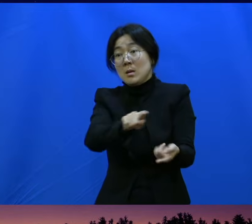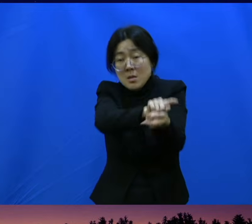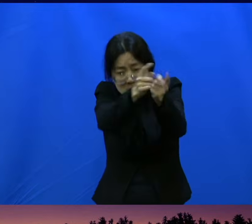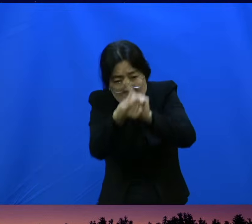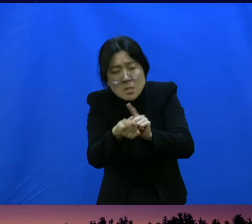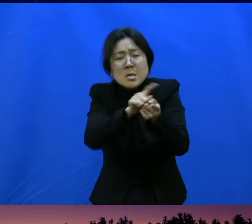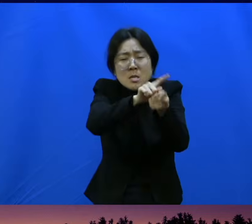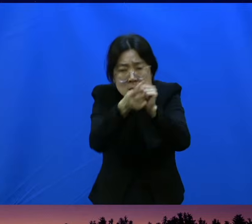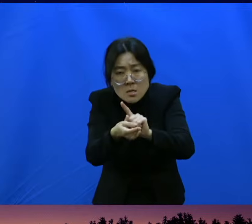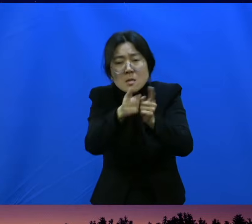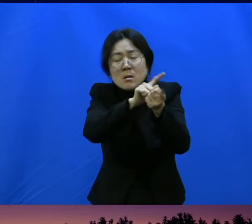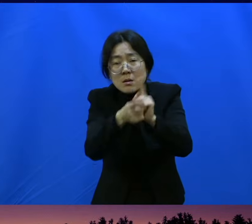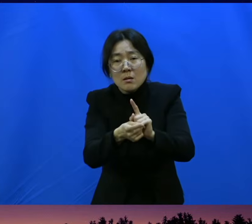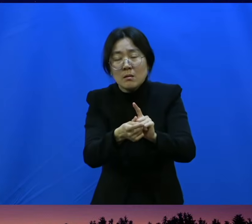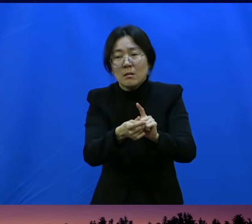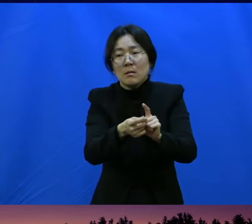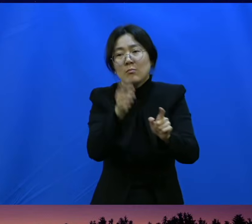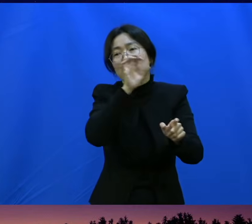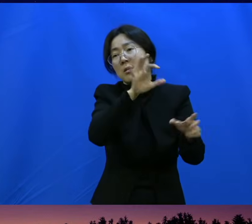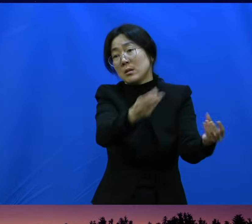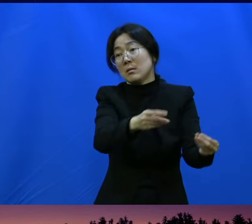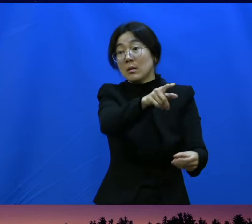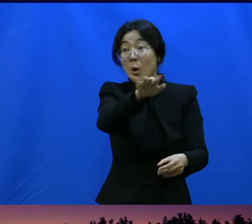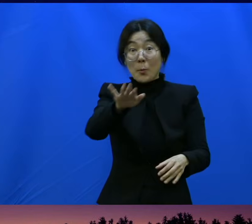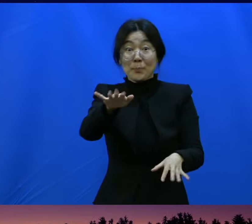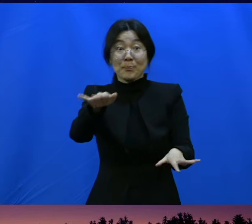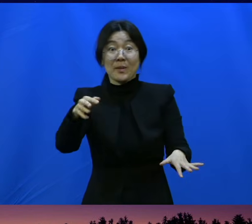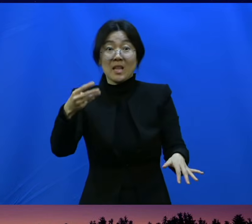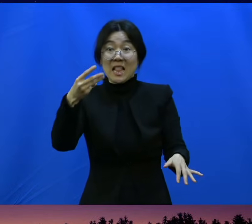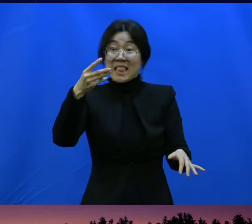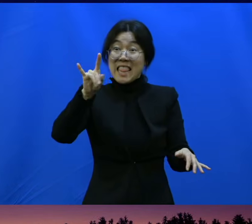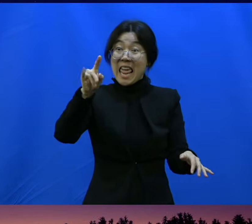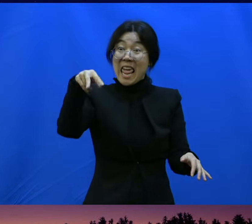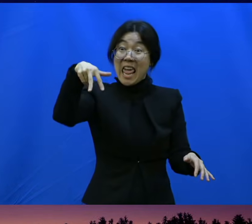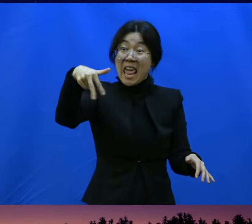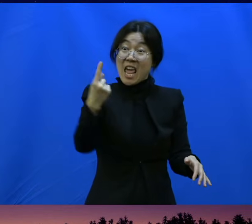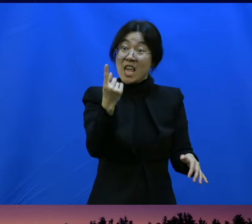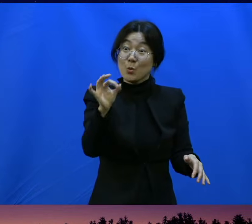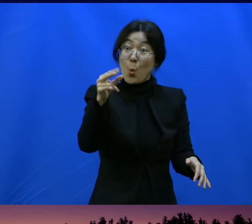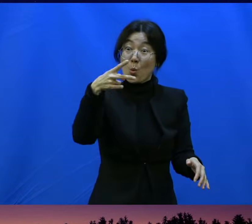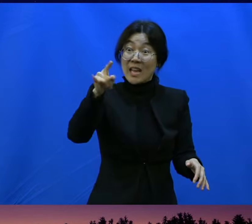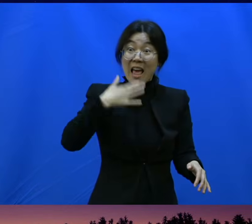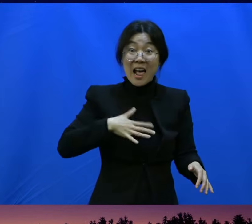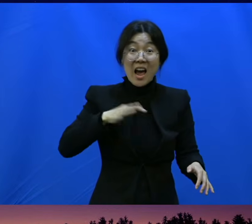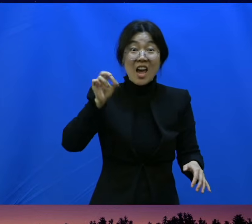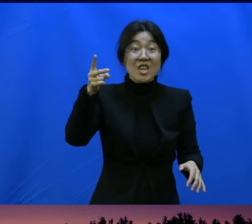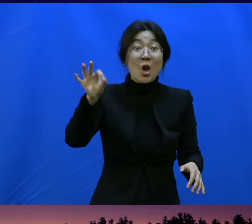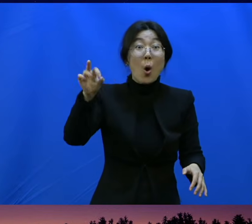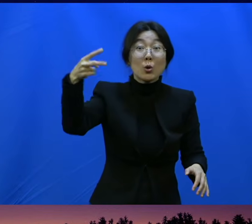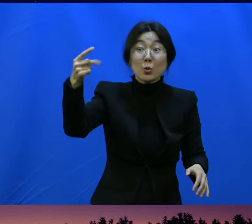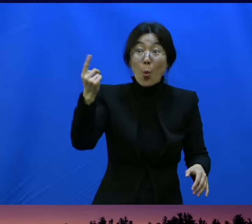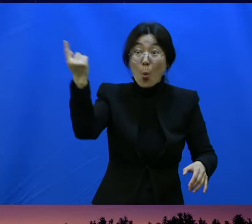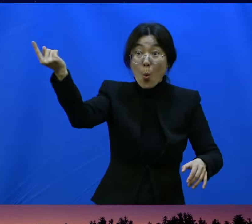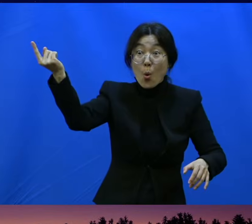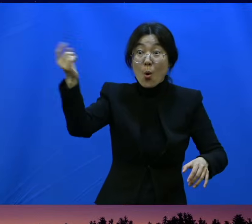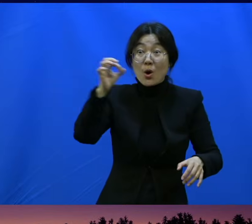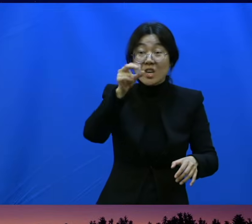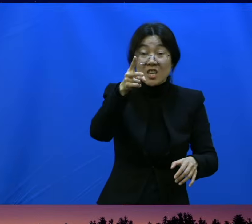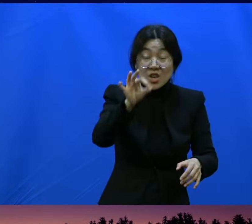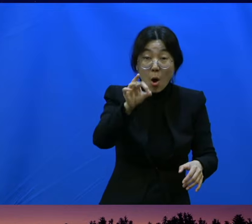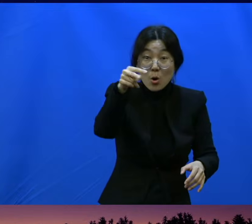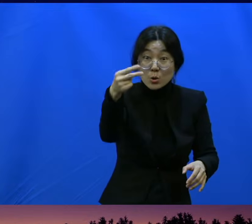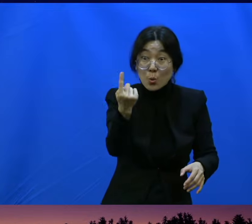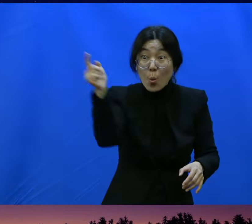여러분, 이 태종대 가면 그 덩대가 하나 있잖아요. 덩대가 있고 그 밑에 이렇게 덩대